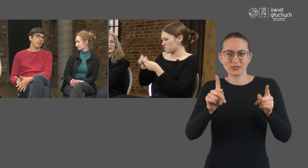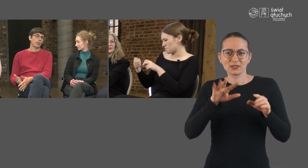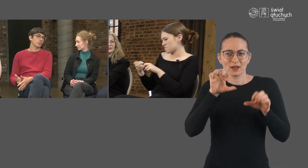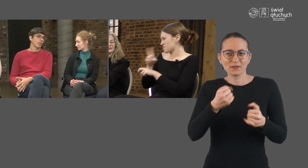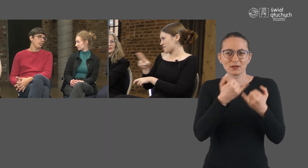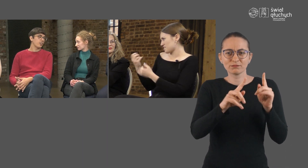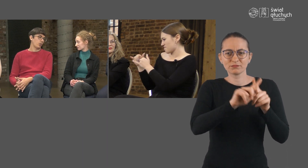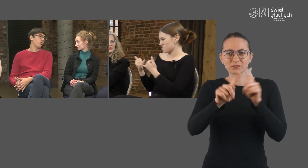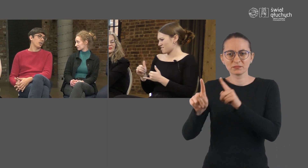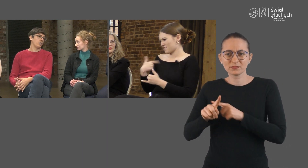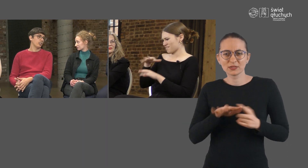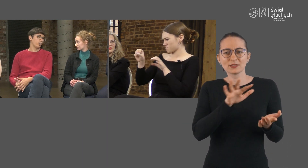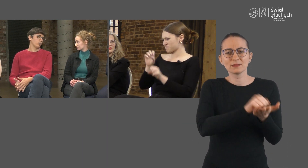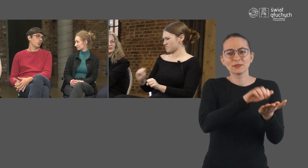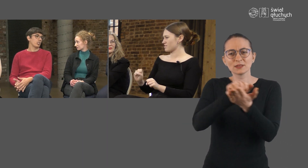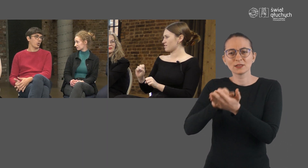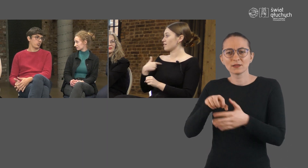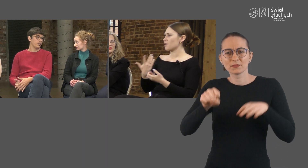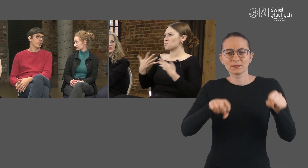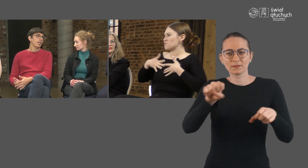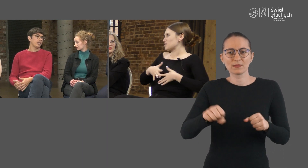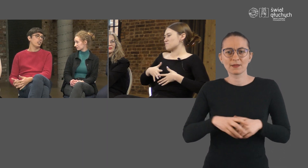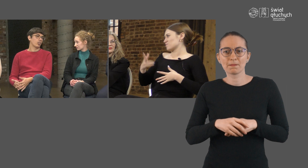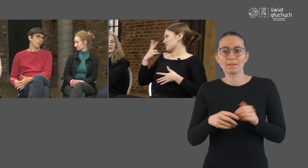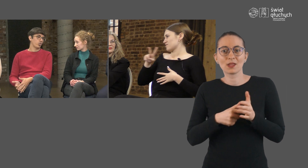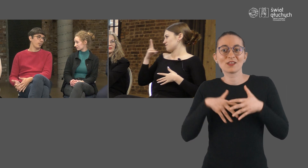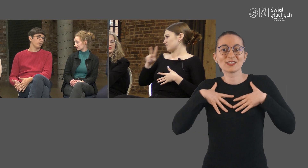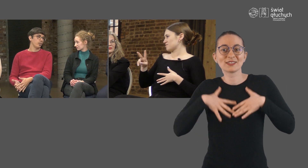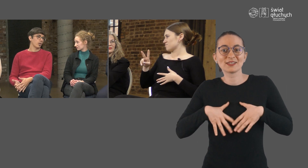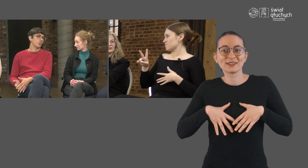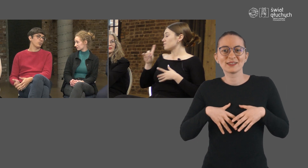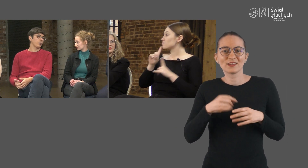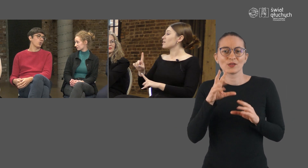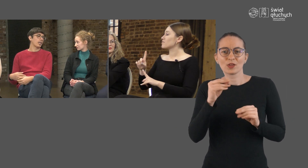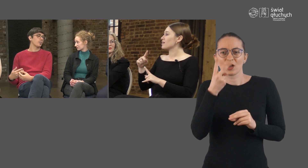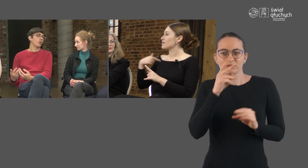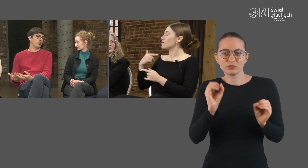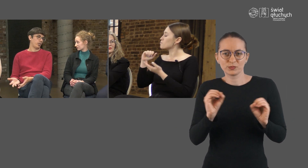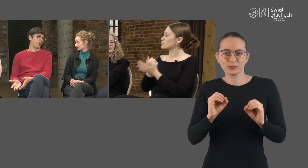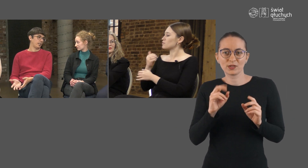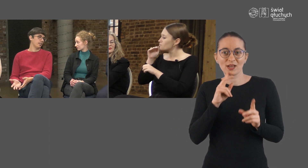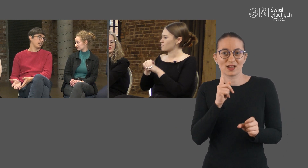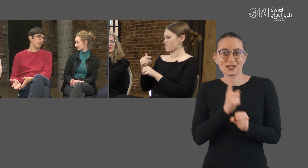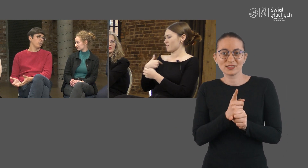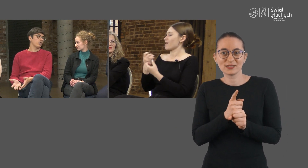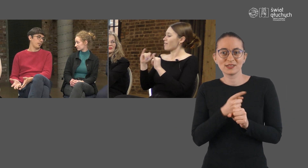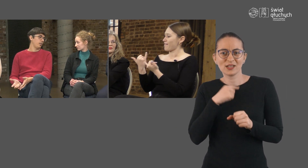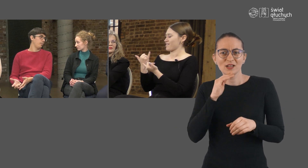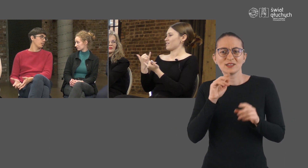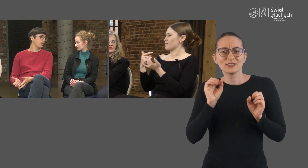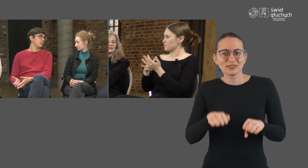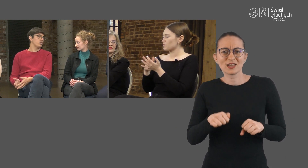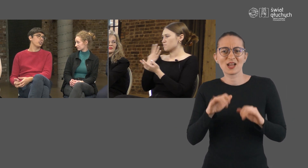tak dalej i jakoś nie zwracam uwagi na swoją tożsamość. Jedynie czego musiałem zrobić, to jest po prostu akceptować siebie, jaki jestem. I to jest